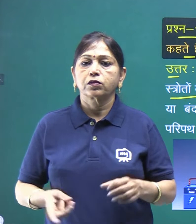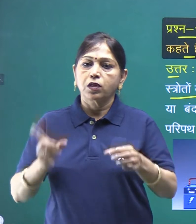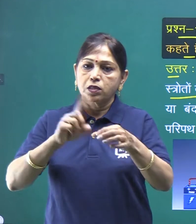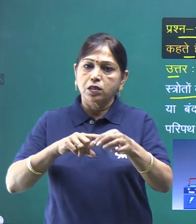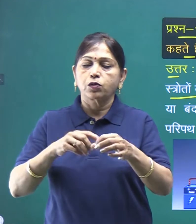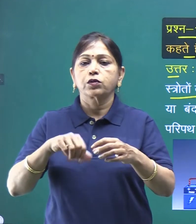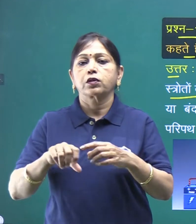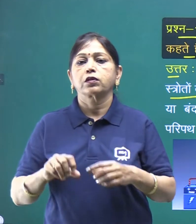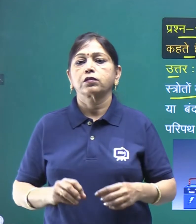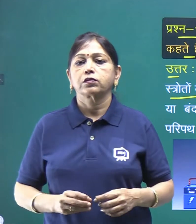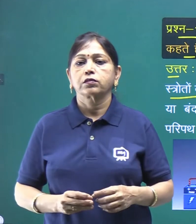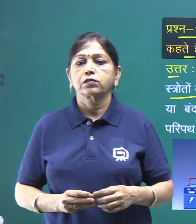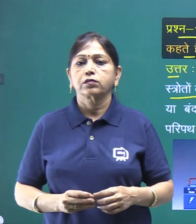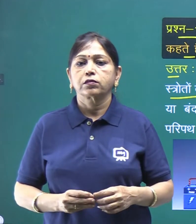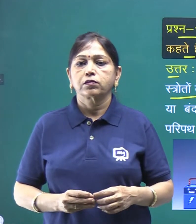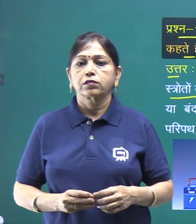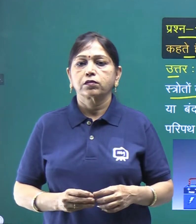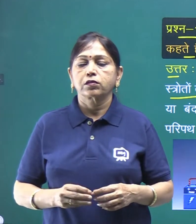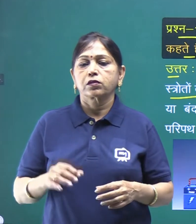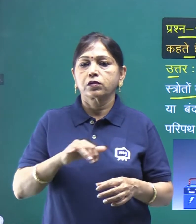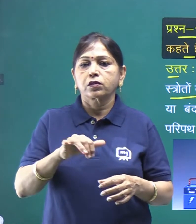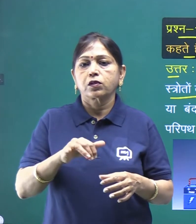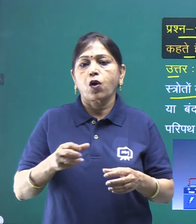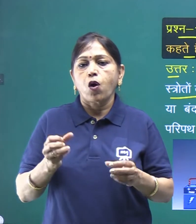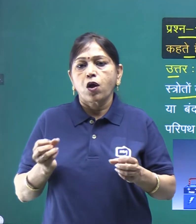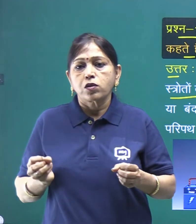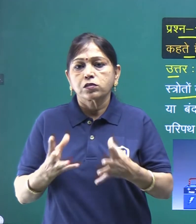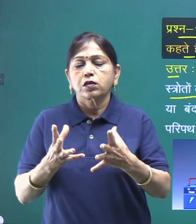संयोजन के सतत ऑन